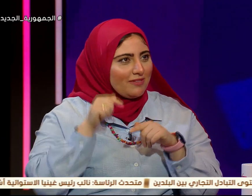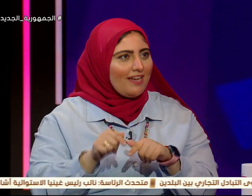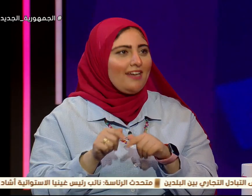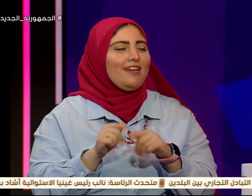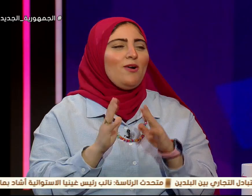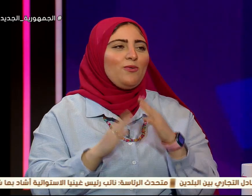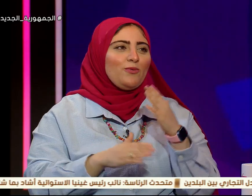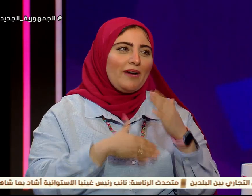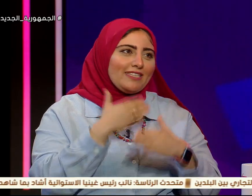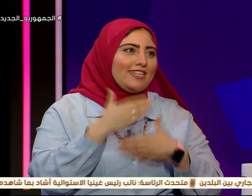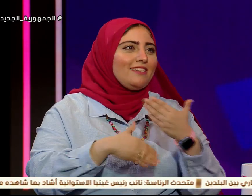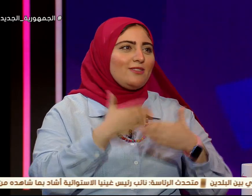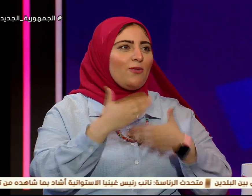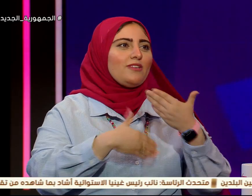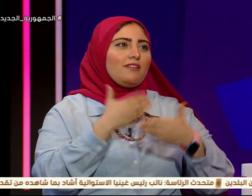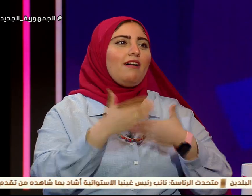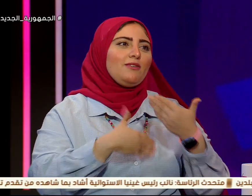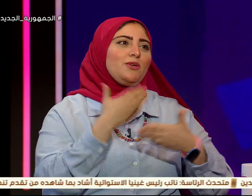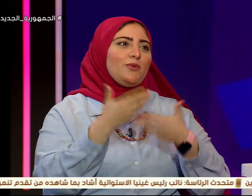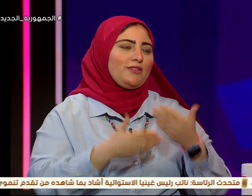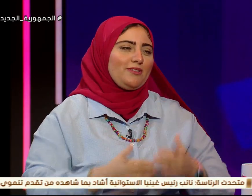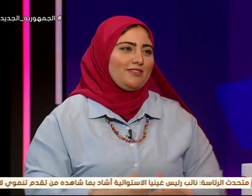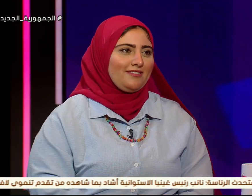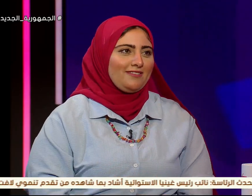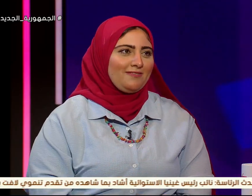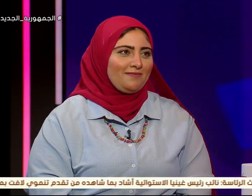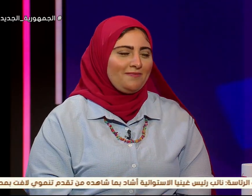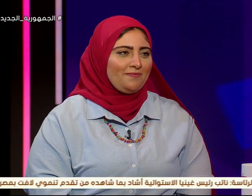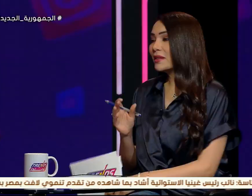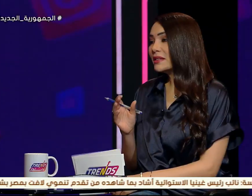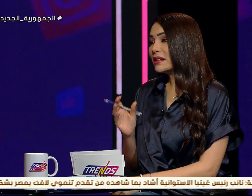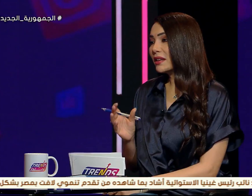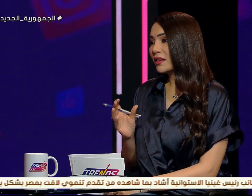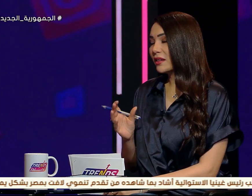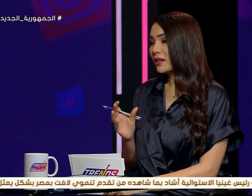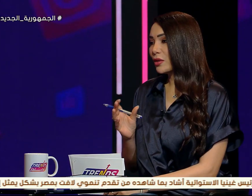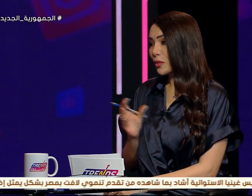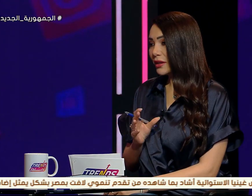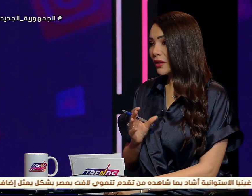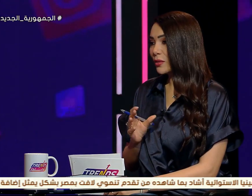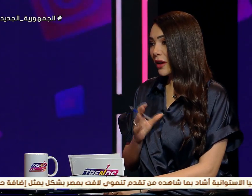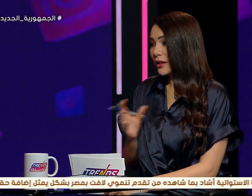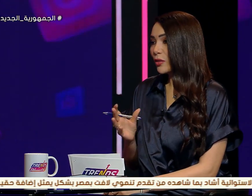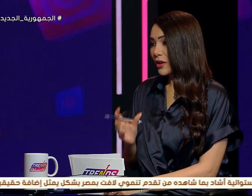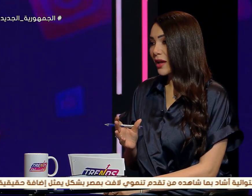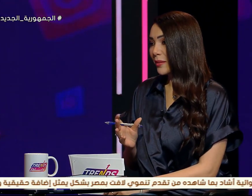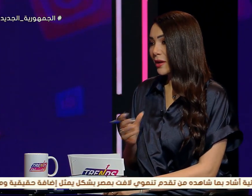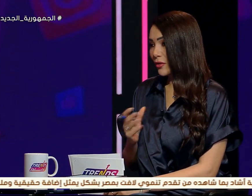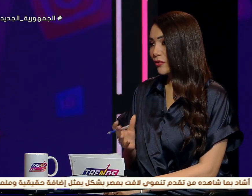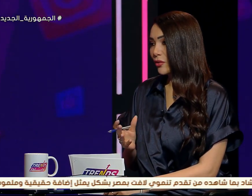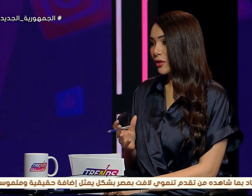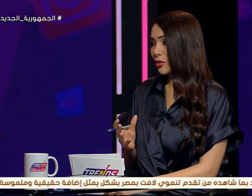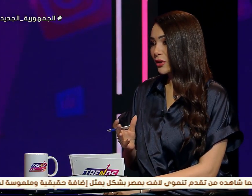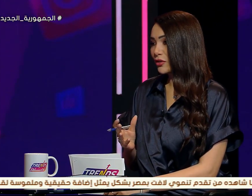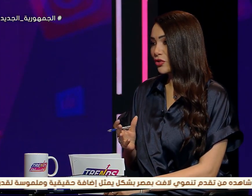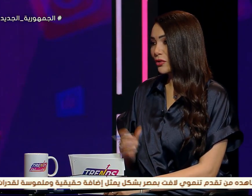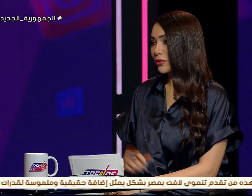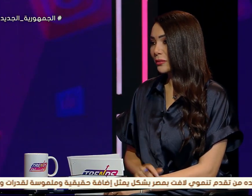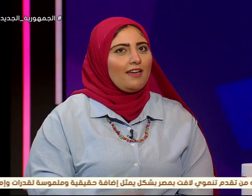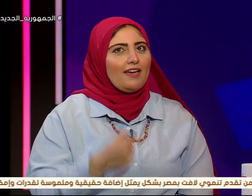منها وبعد كده ا طورتها اكتر واكتر طيب انت اخواتك وعيلتك كلها بيعرفوا لغه الاشاره ا